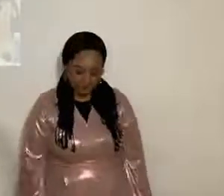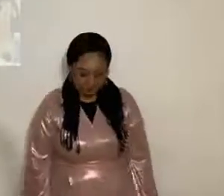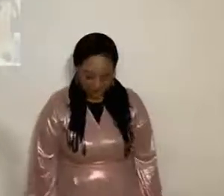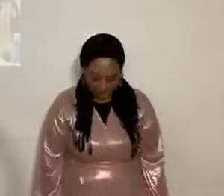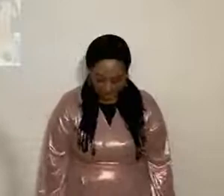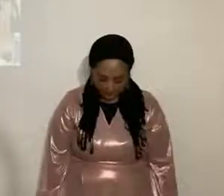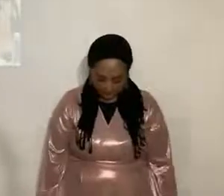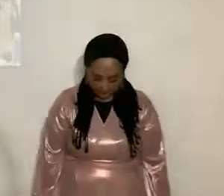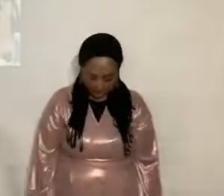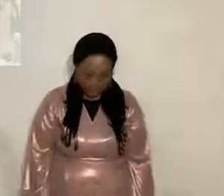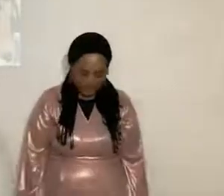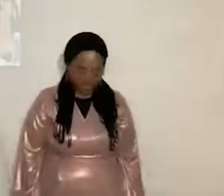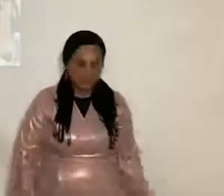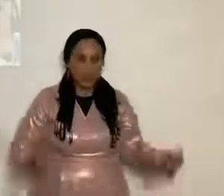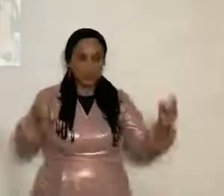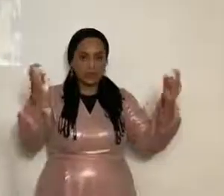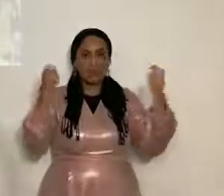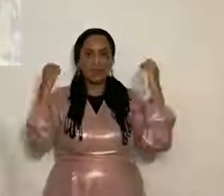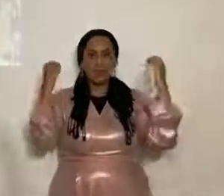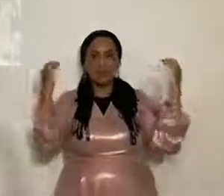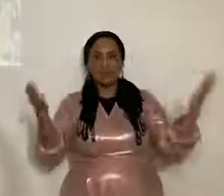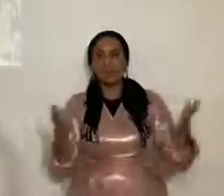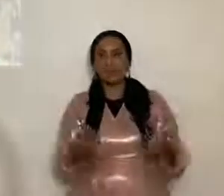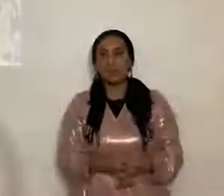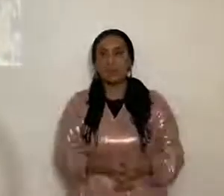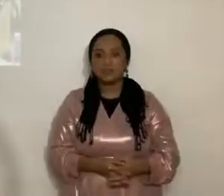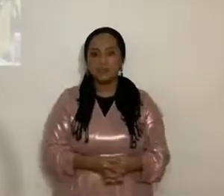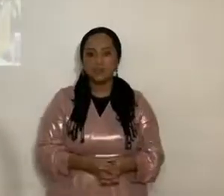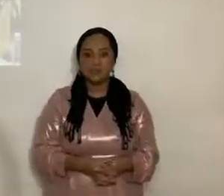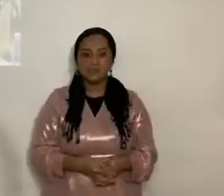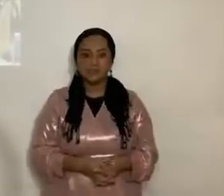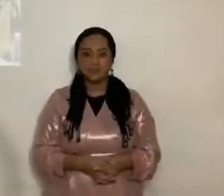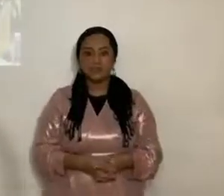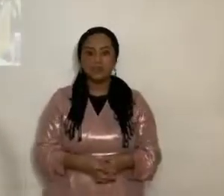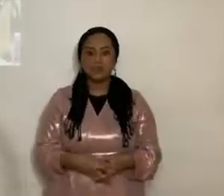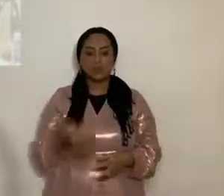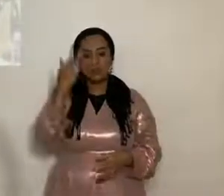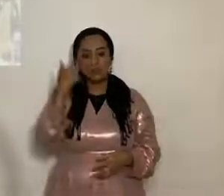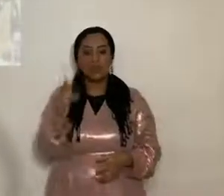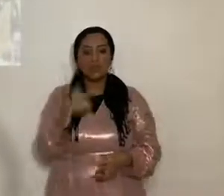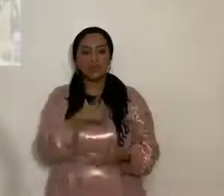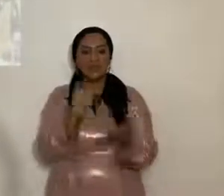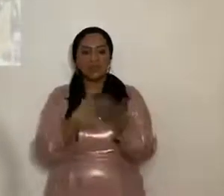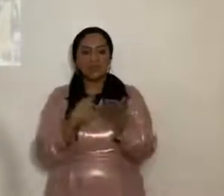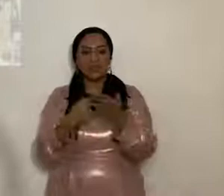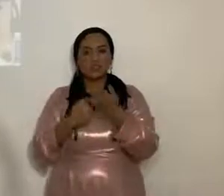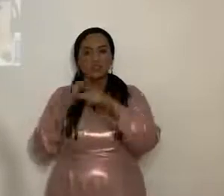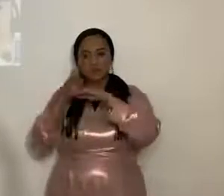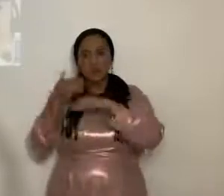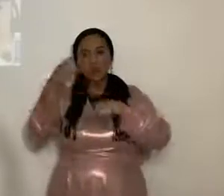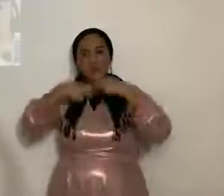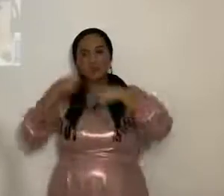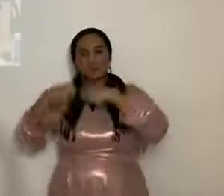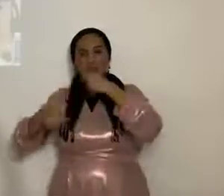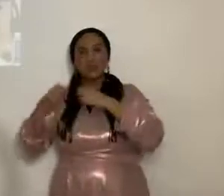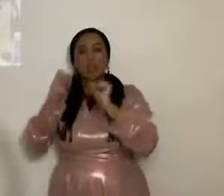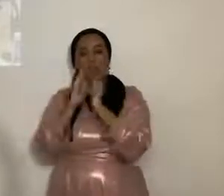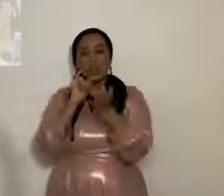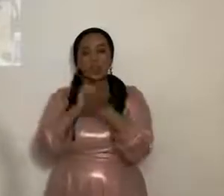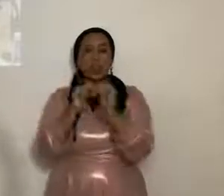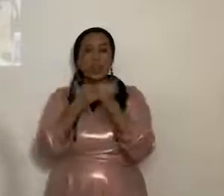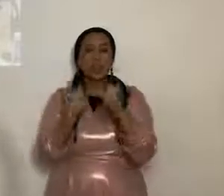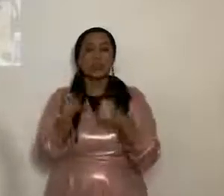¿sí? Amén, aleluya, aleluya. ¿Por qué debemos pasar pruebas y tribulaciones? Porque así